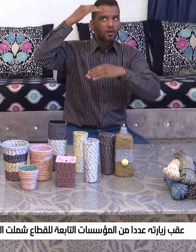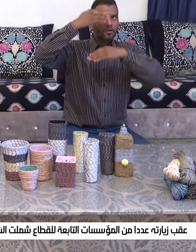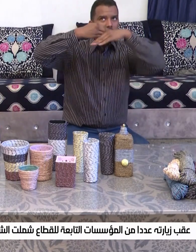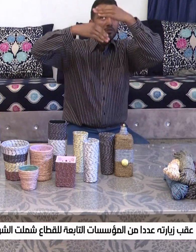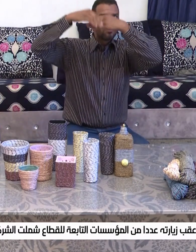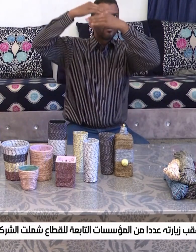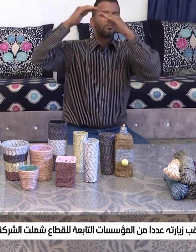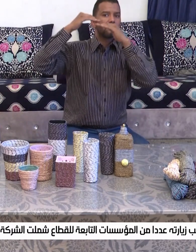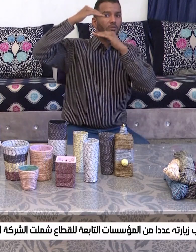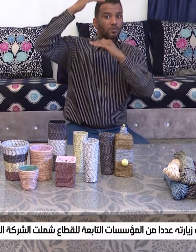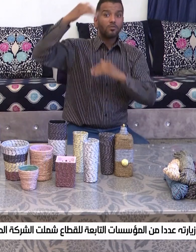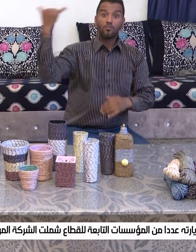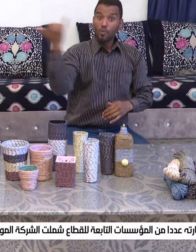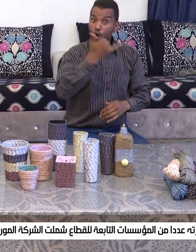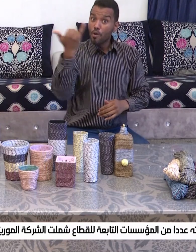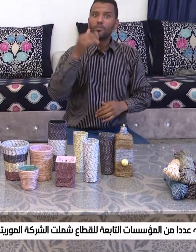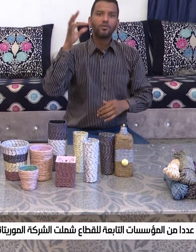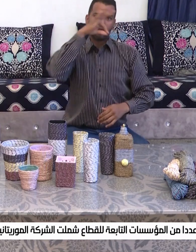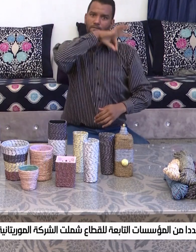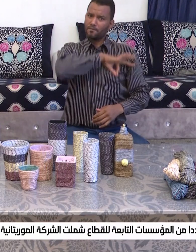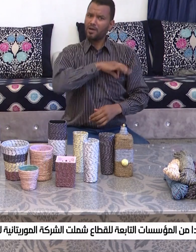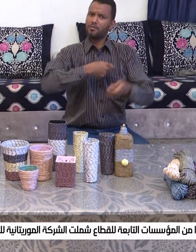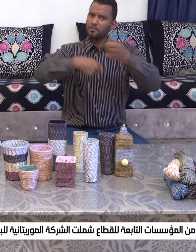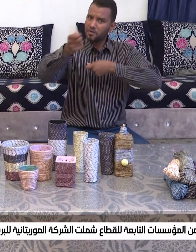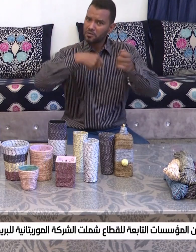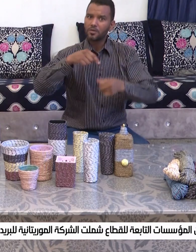مدرة للدخل نستفيد منها.